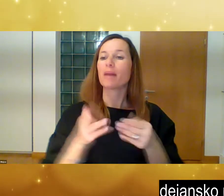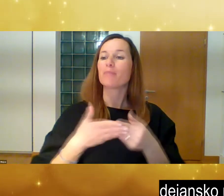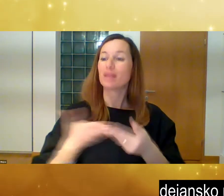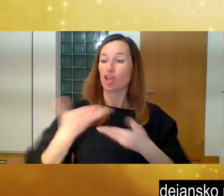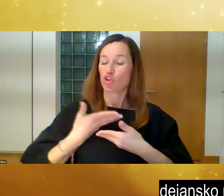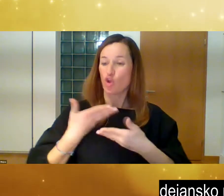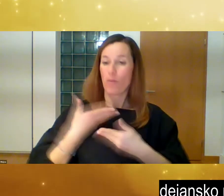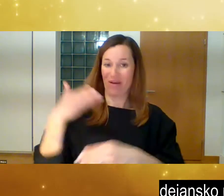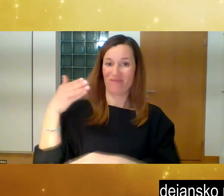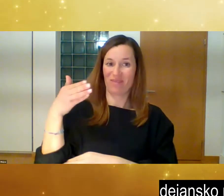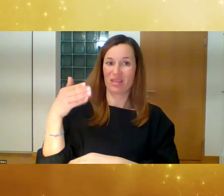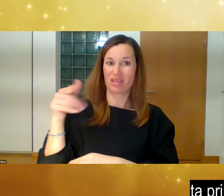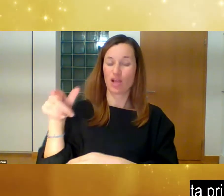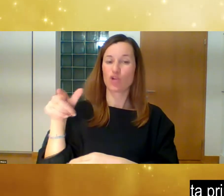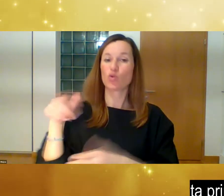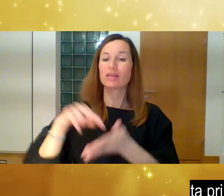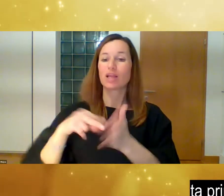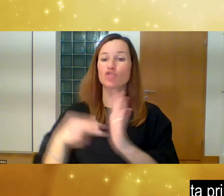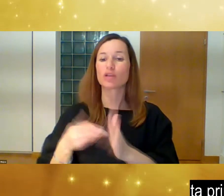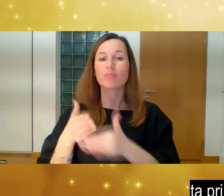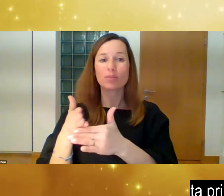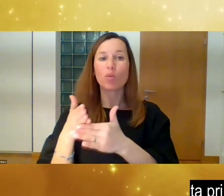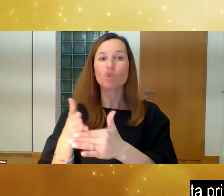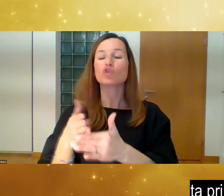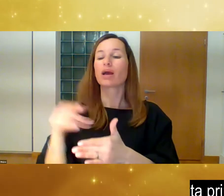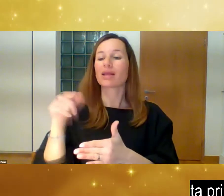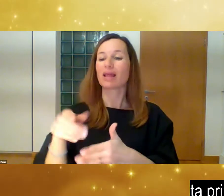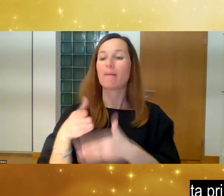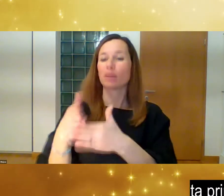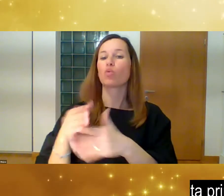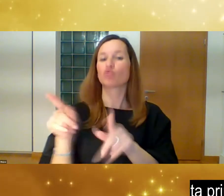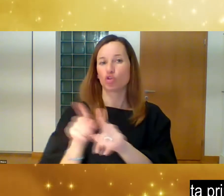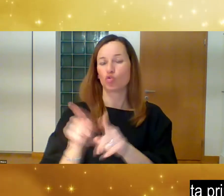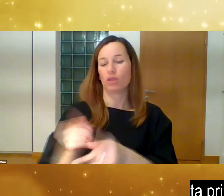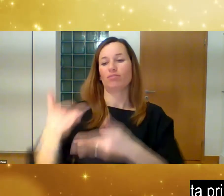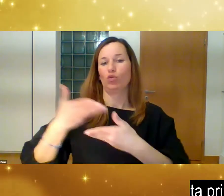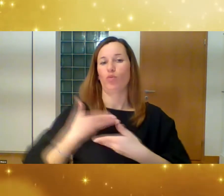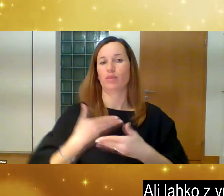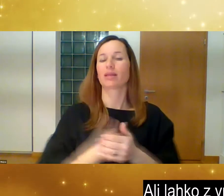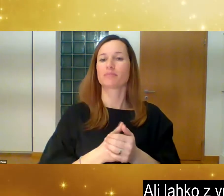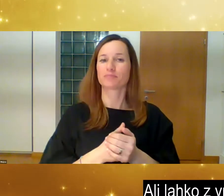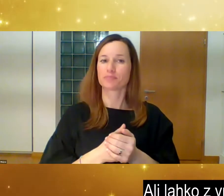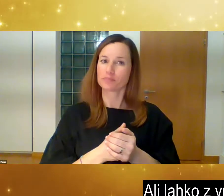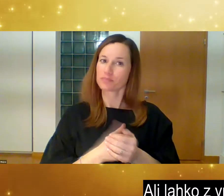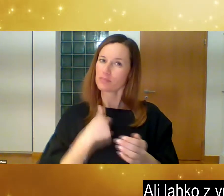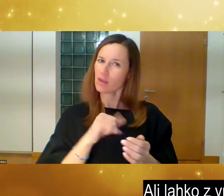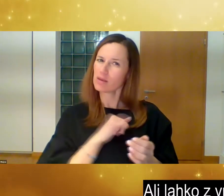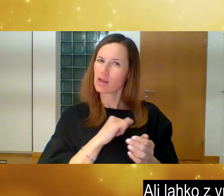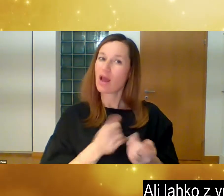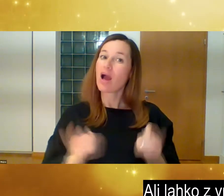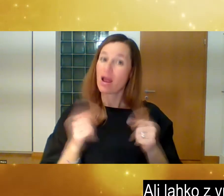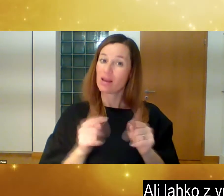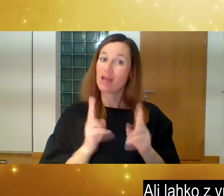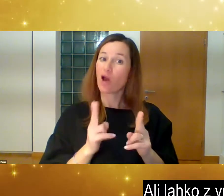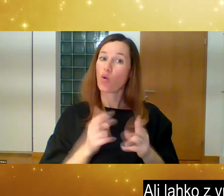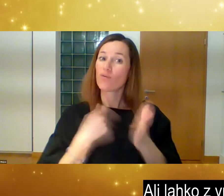dobavitelju tehničnih pripomočkov ta pripomoček tudi dobite. Pa me zanima, ali lahko z